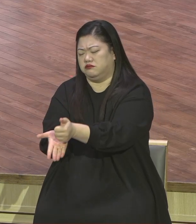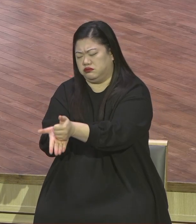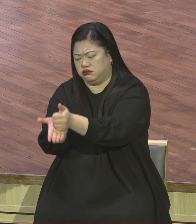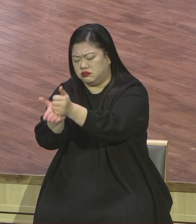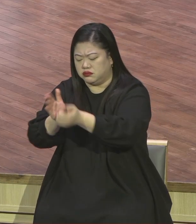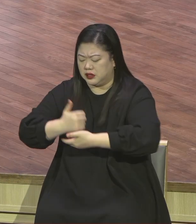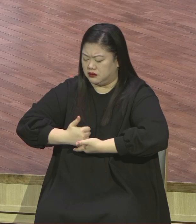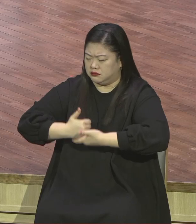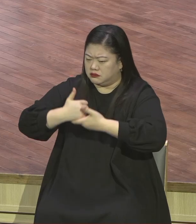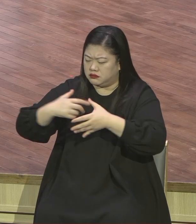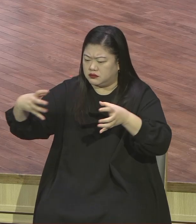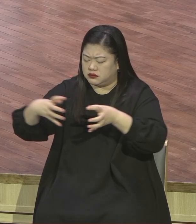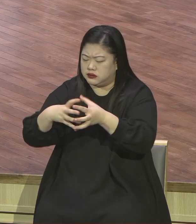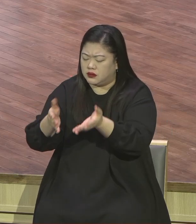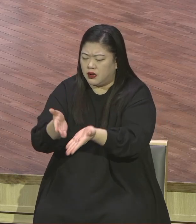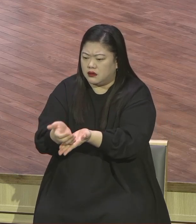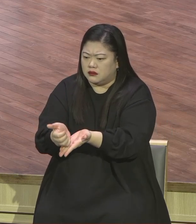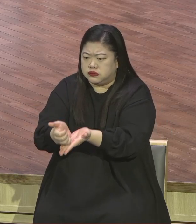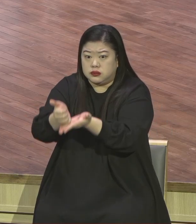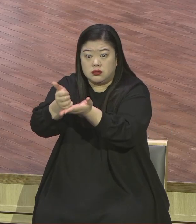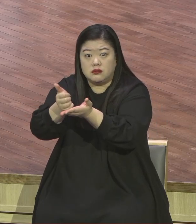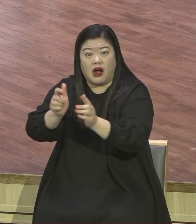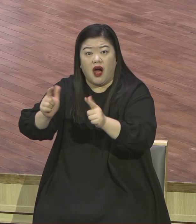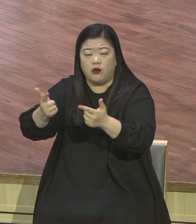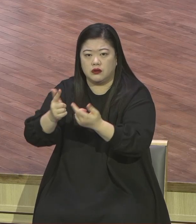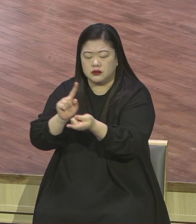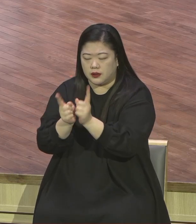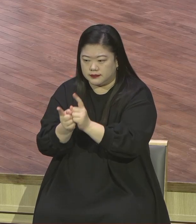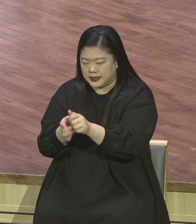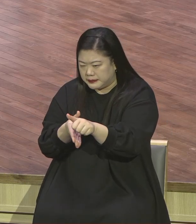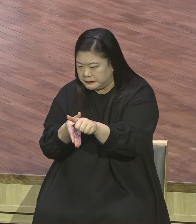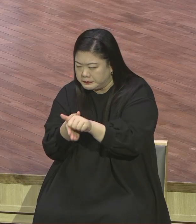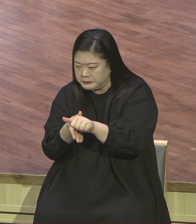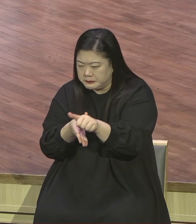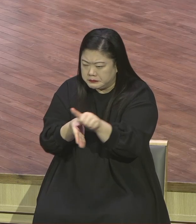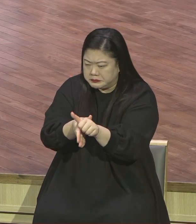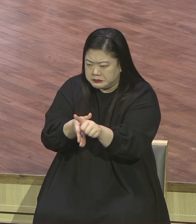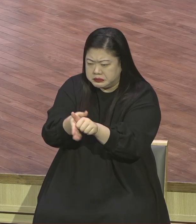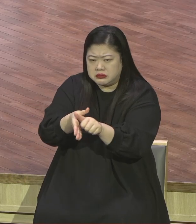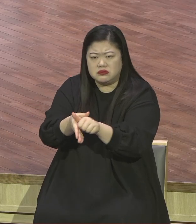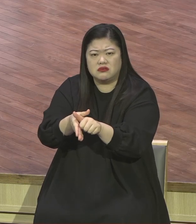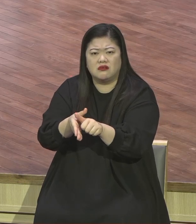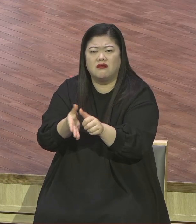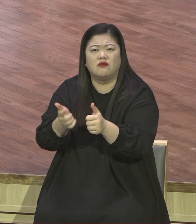이게 삶의 편향을 가진 사람이에요.